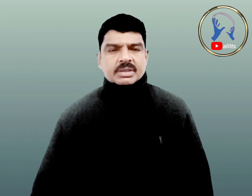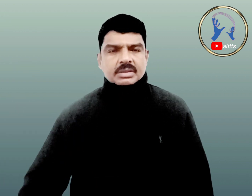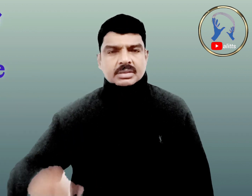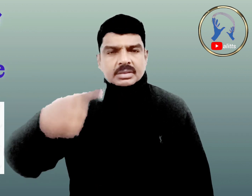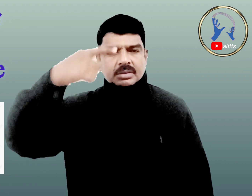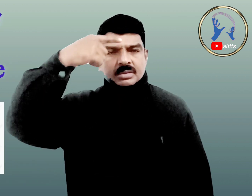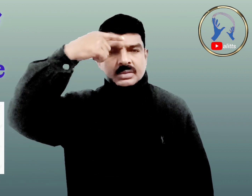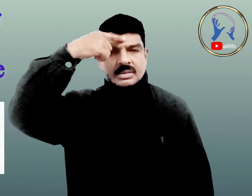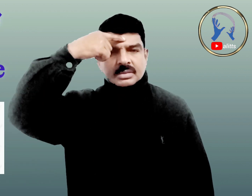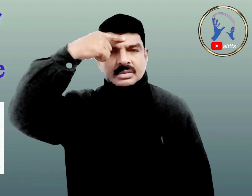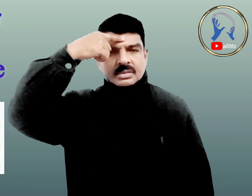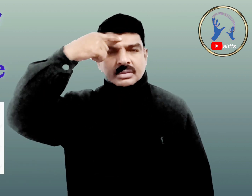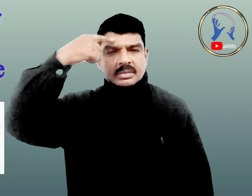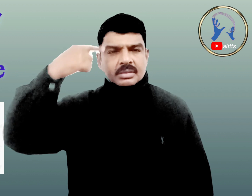किस्मत,